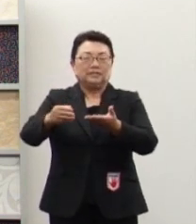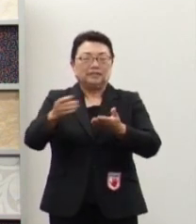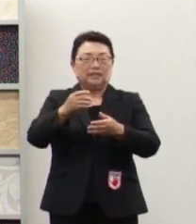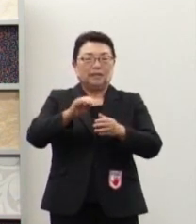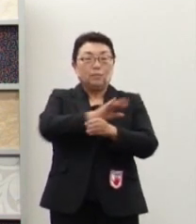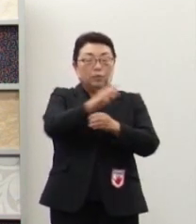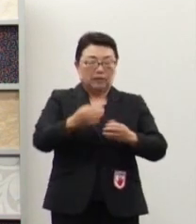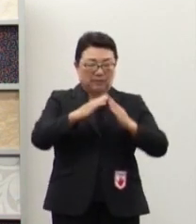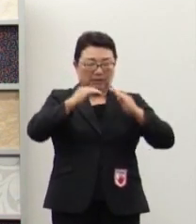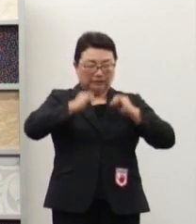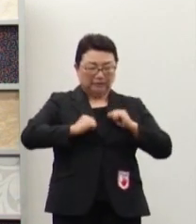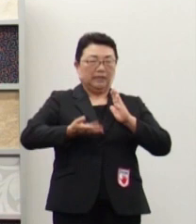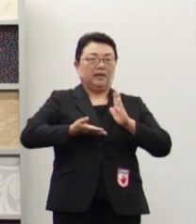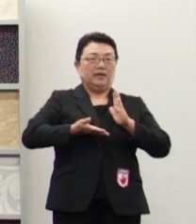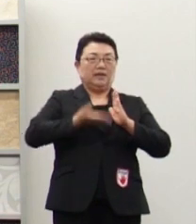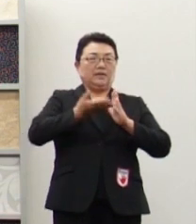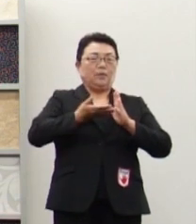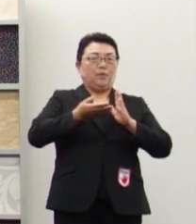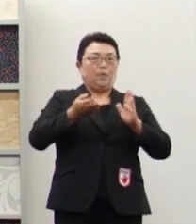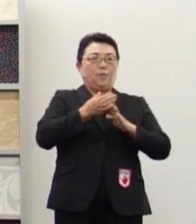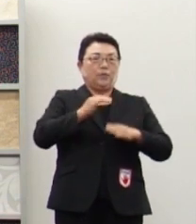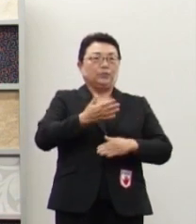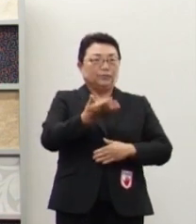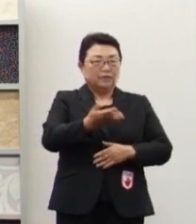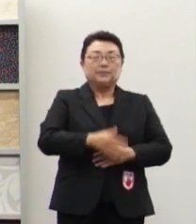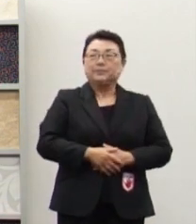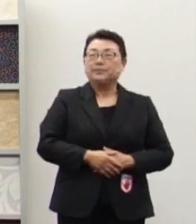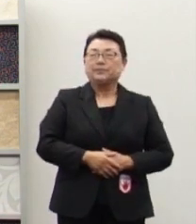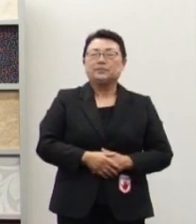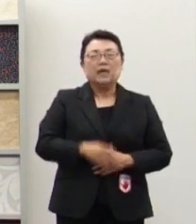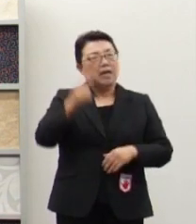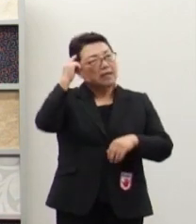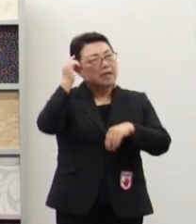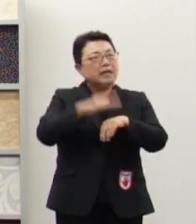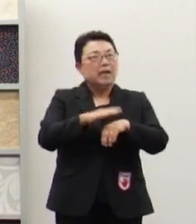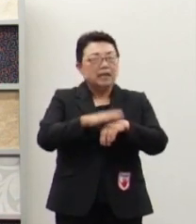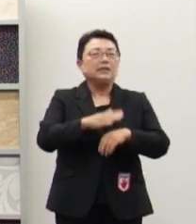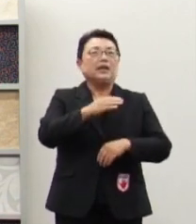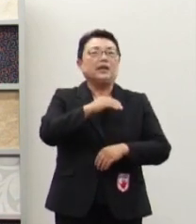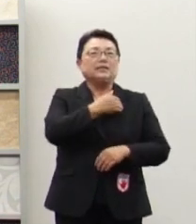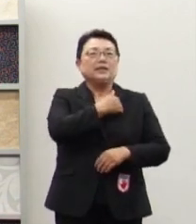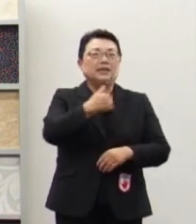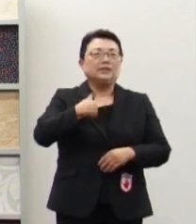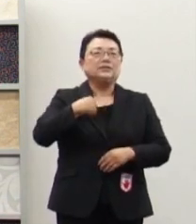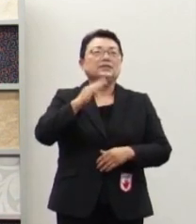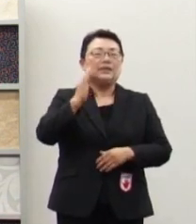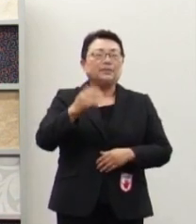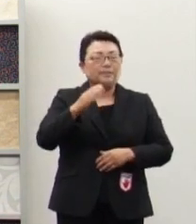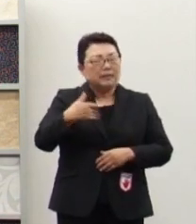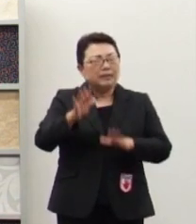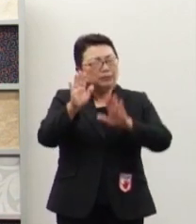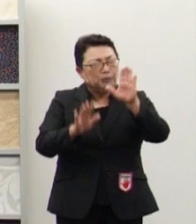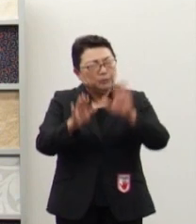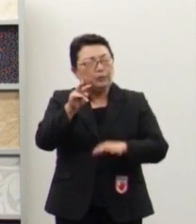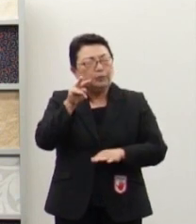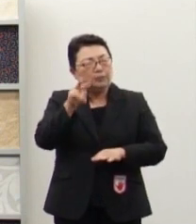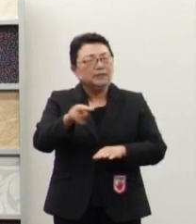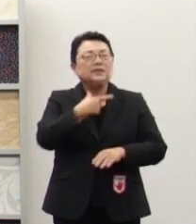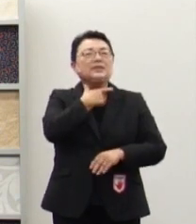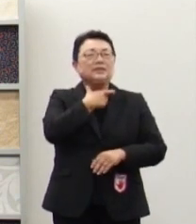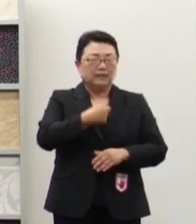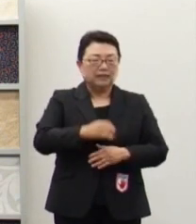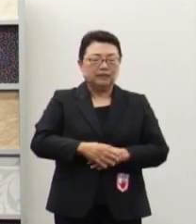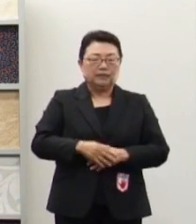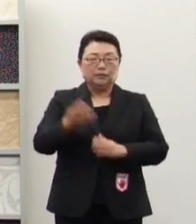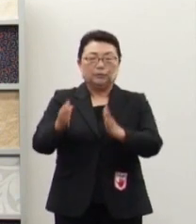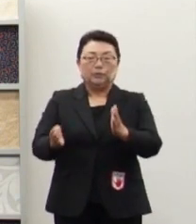か。 考えられとは思うんですが、まだちょっとその状況を見極めたいと思っています。この宿泊